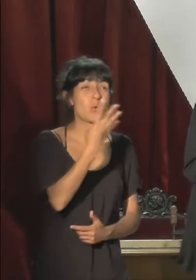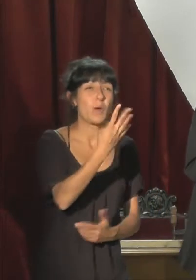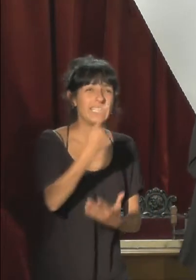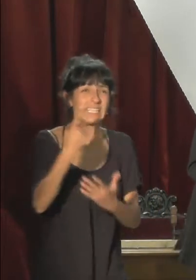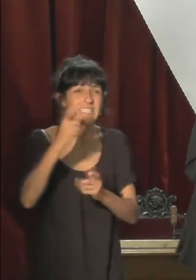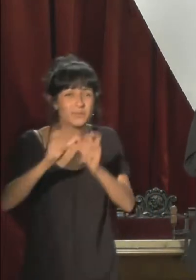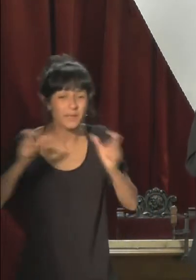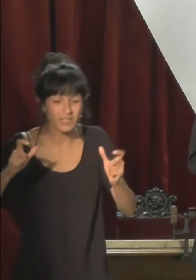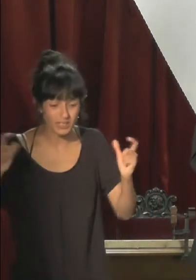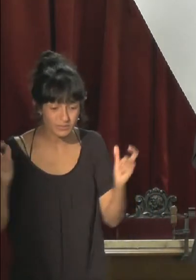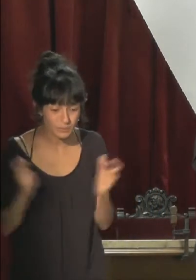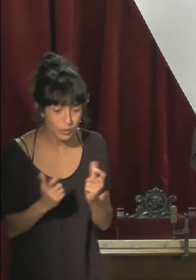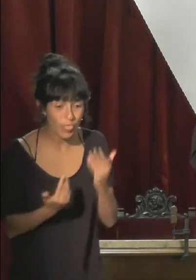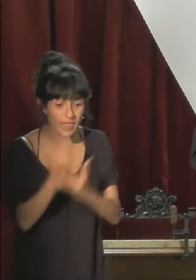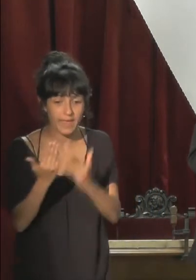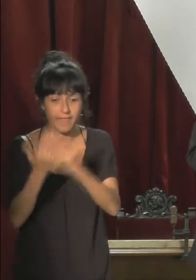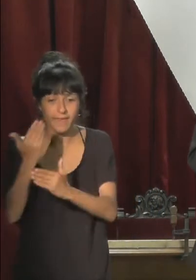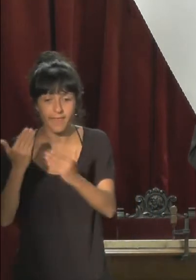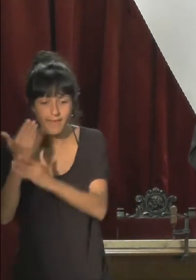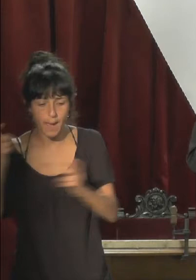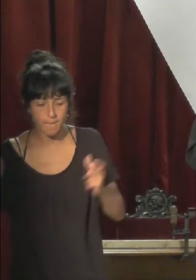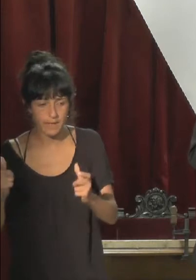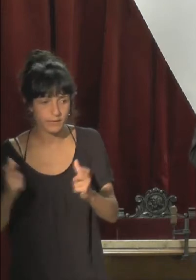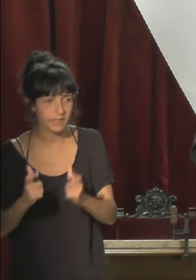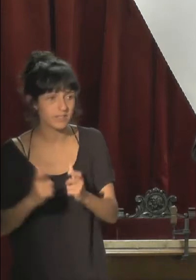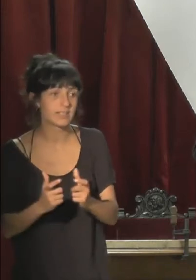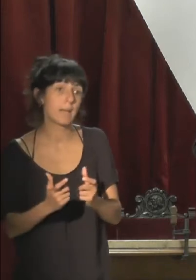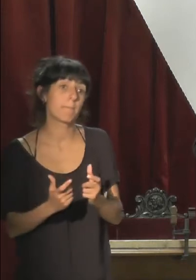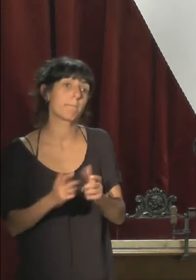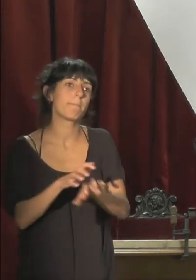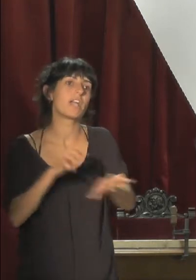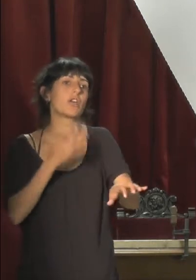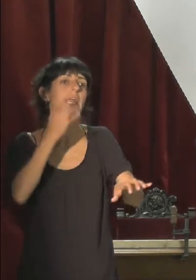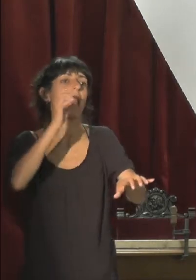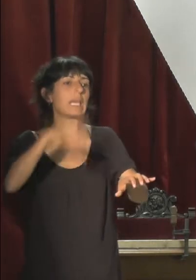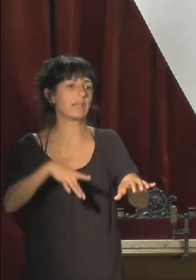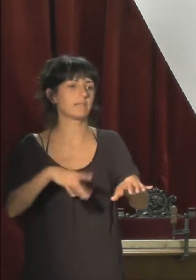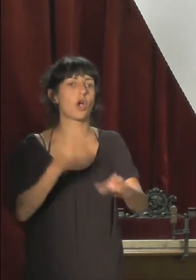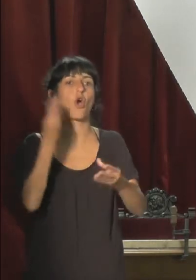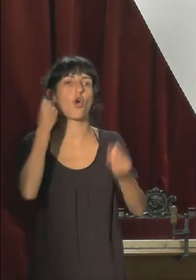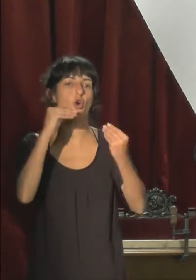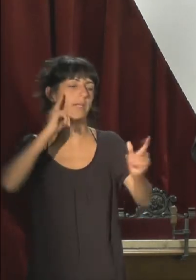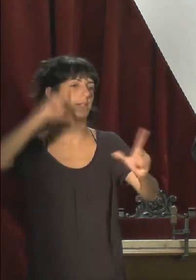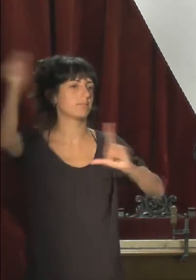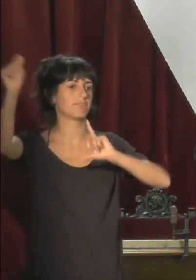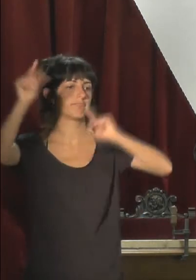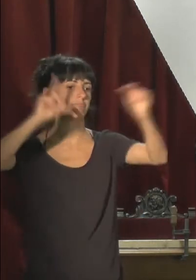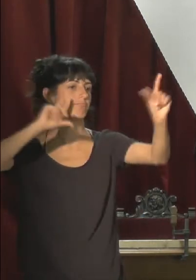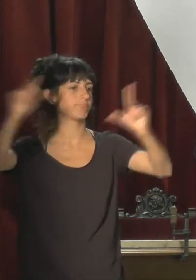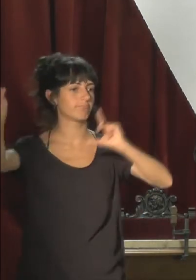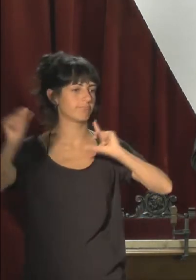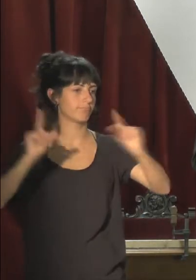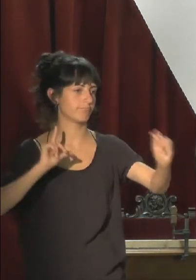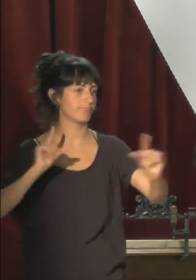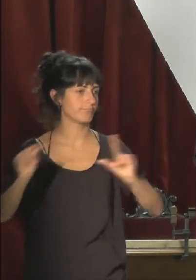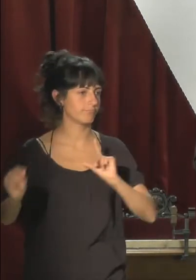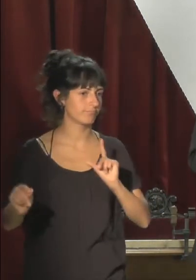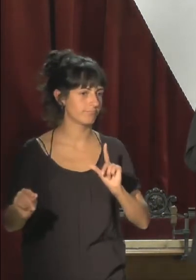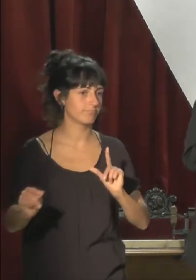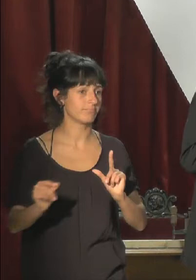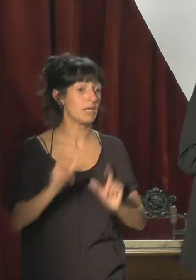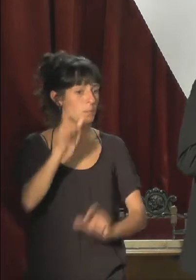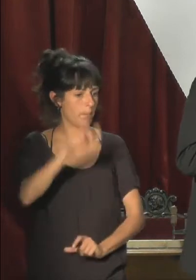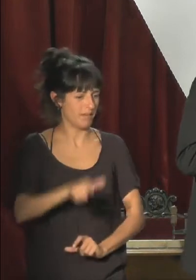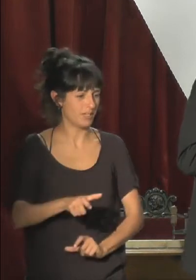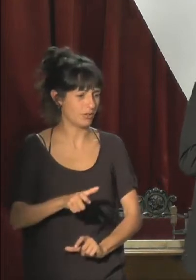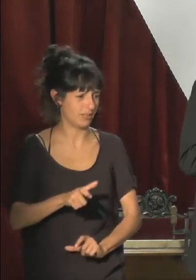oficiais que teñen que emigrar, e a maior parte delas son rapazas e rapaces novos, con gran